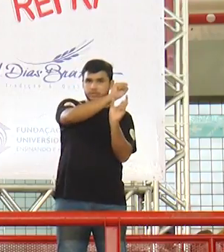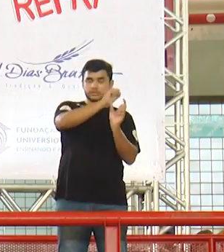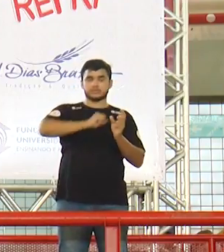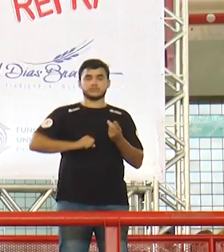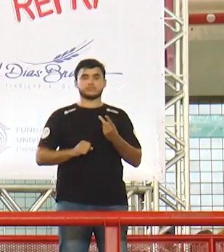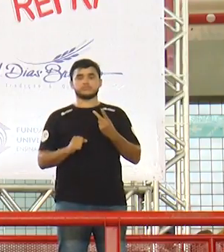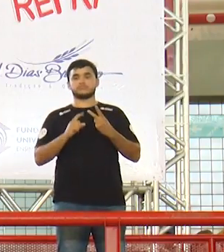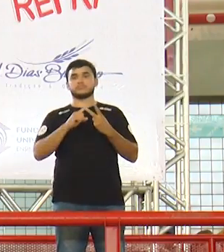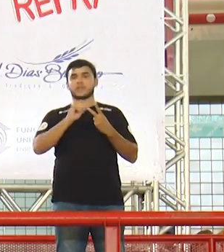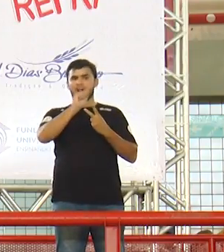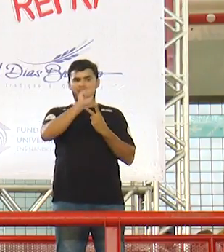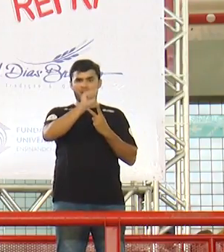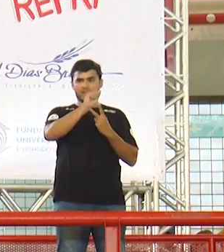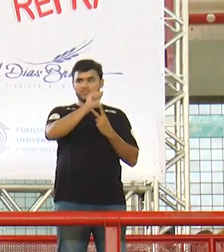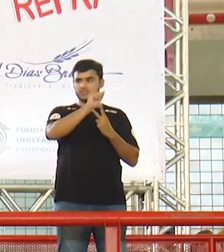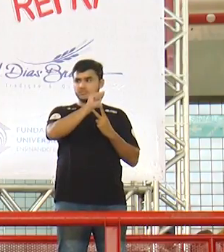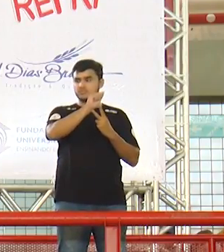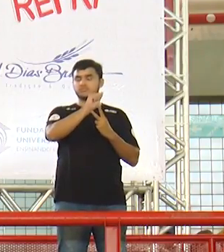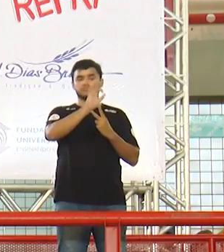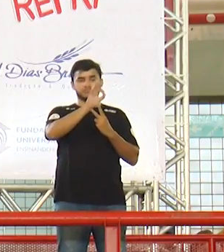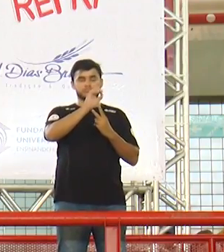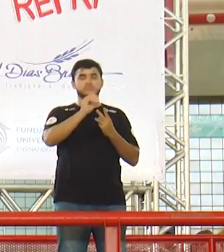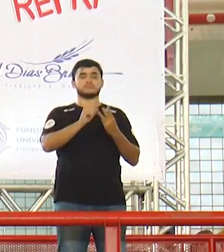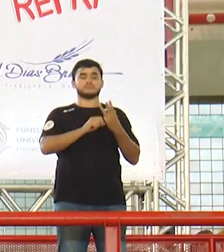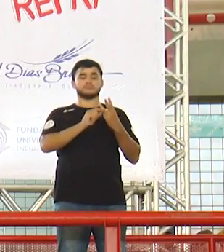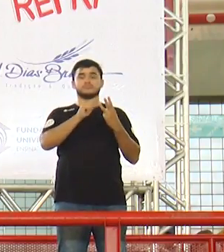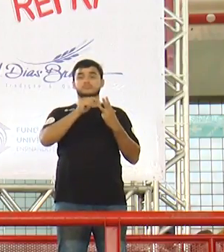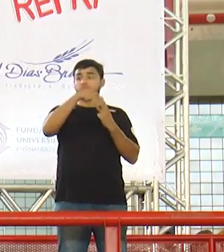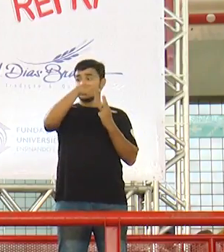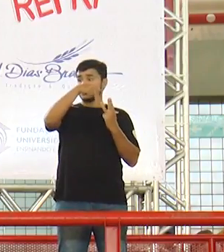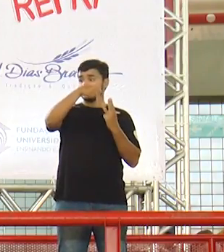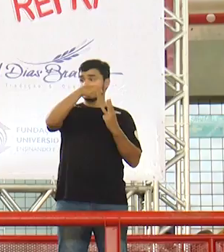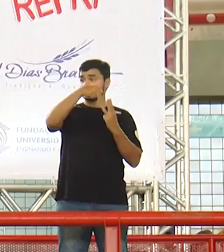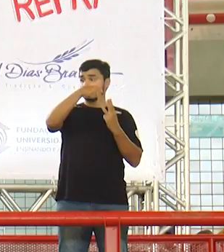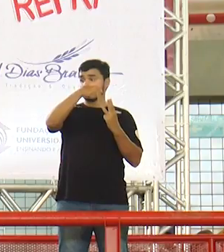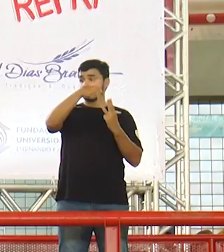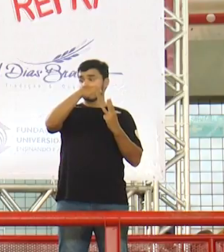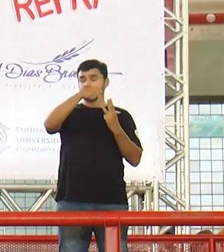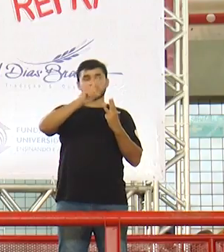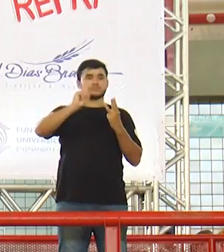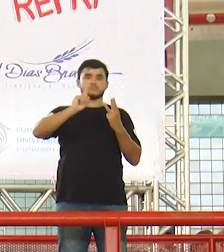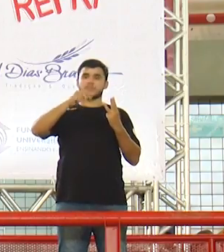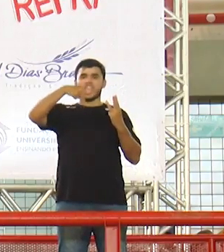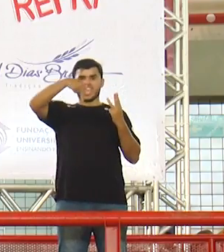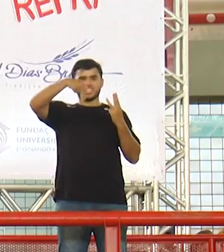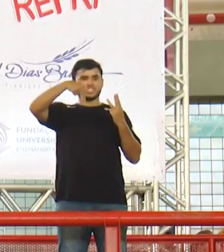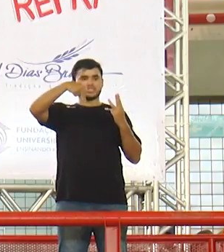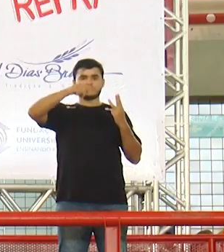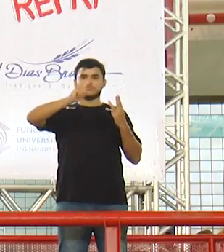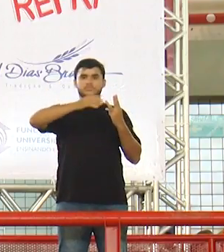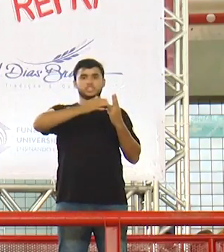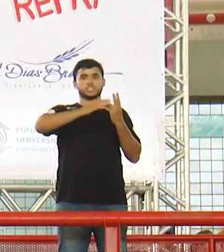Esse A é pronunciado? É. O N é pronunciado? Não.